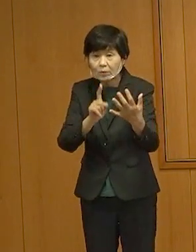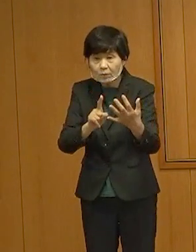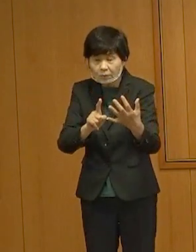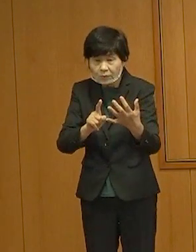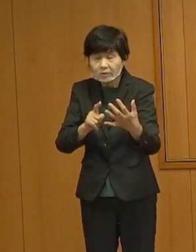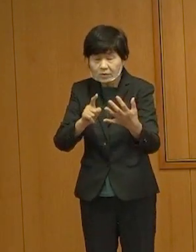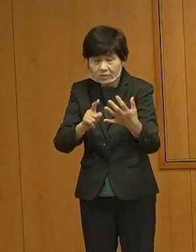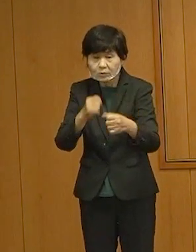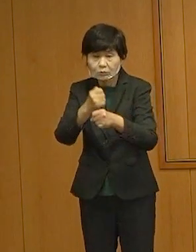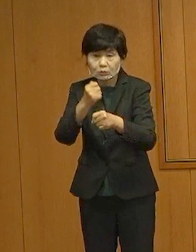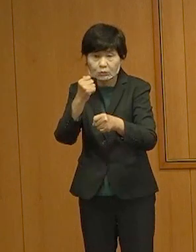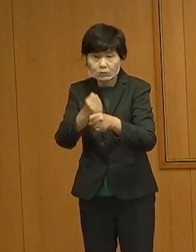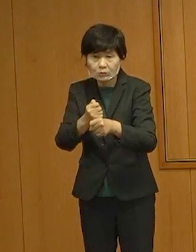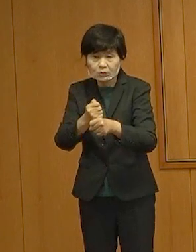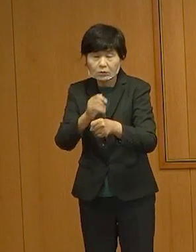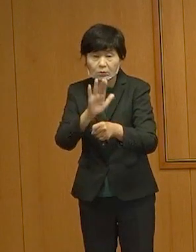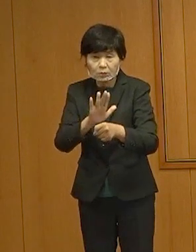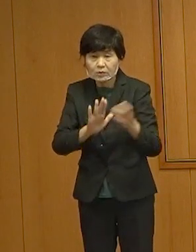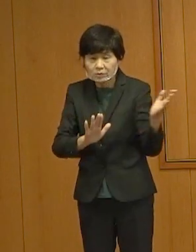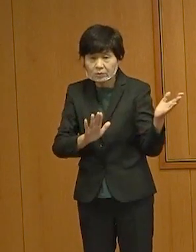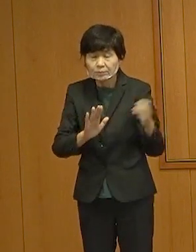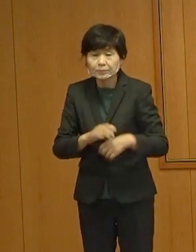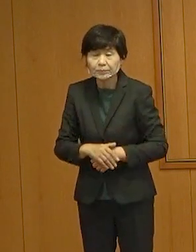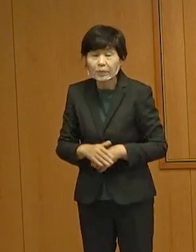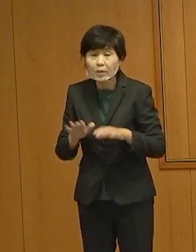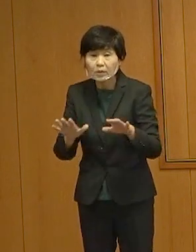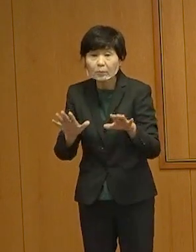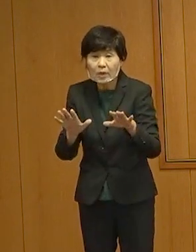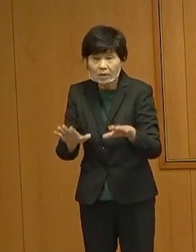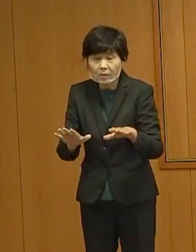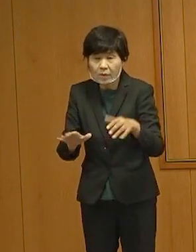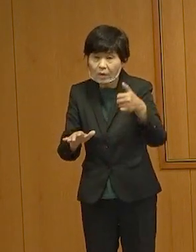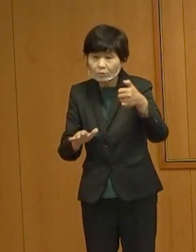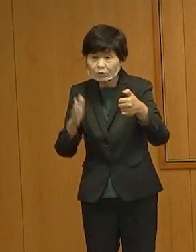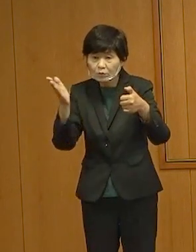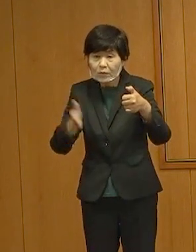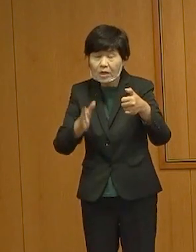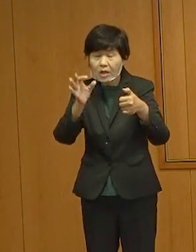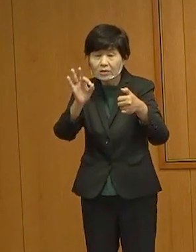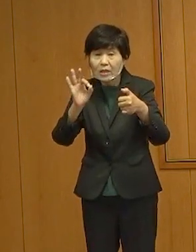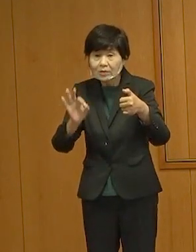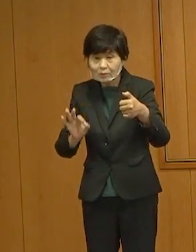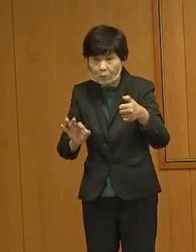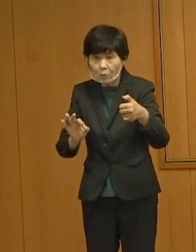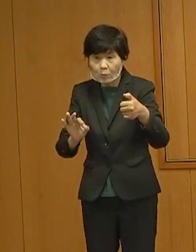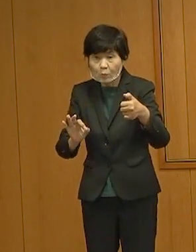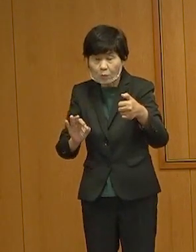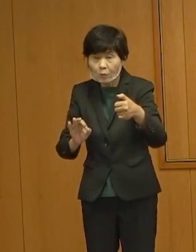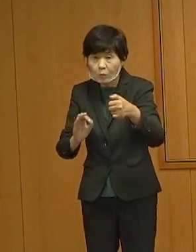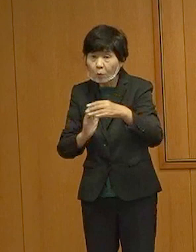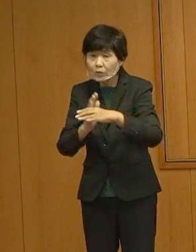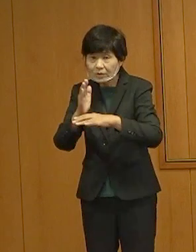っていう状況があるんじゃないか。で、今現在はもう 50% を12歳以上の方々も、越しましたので、